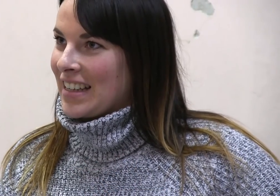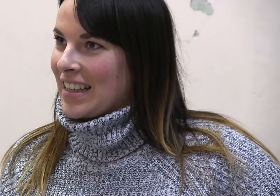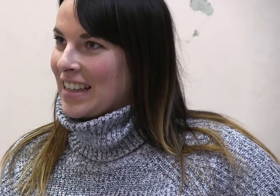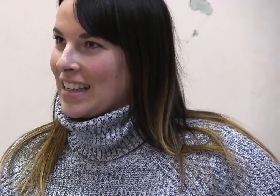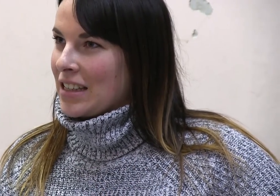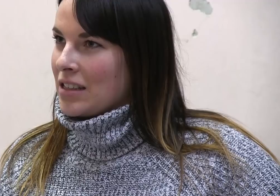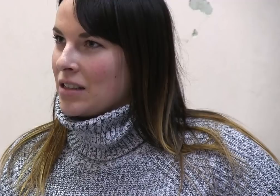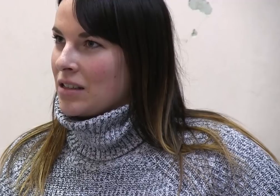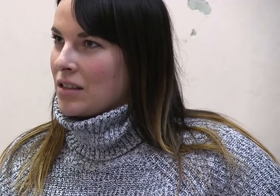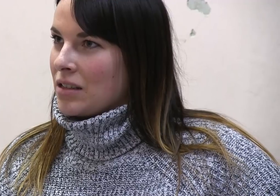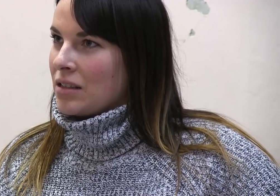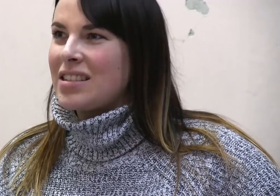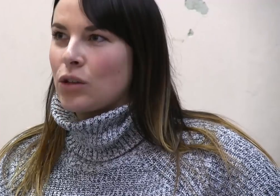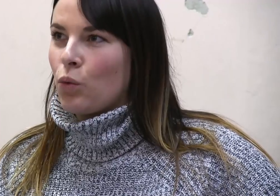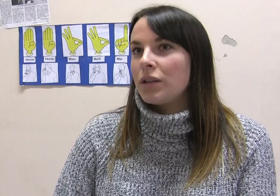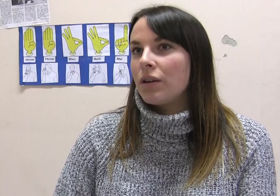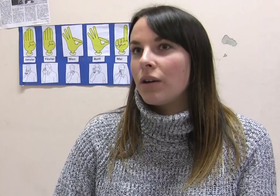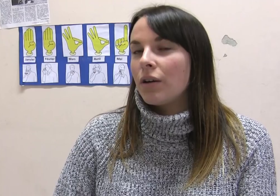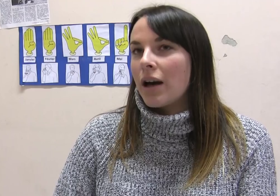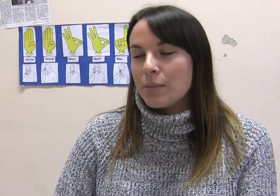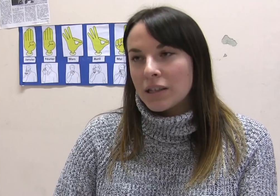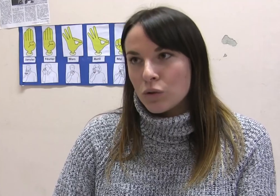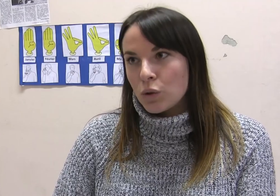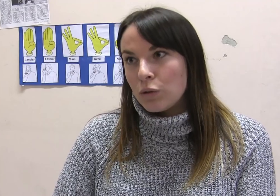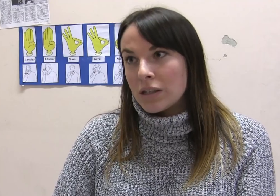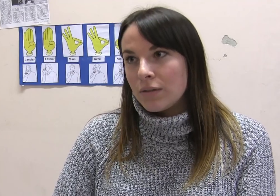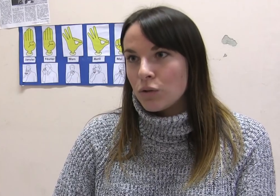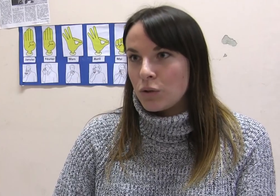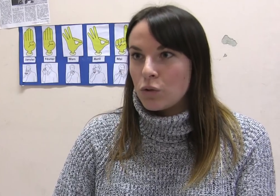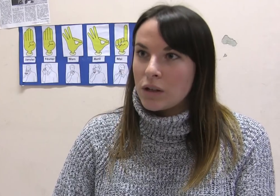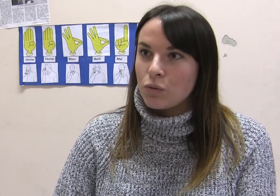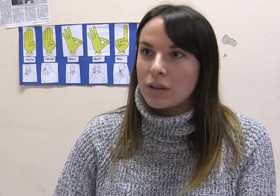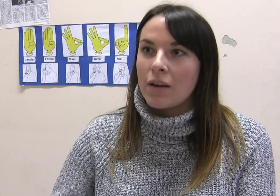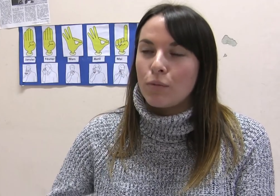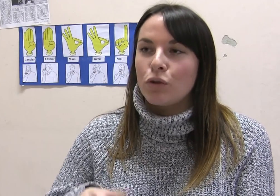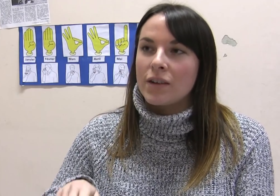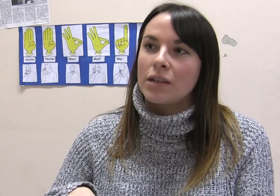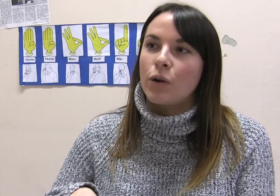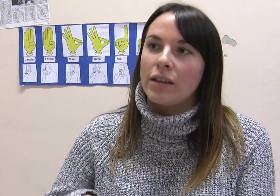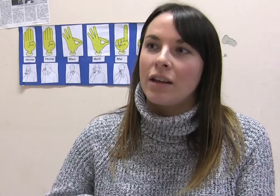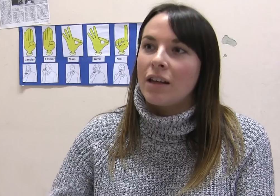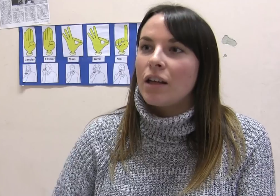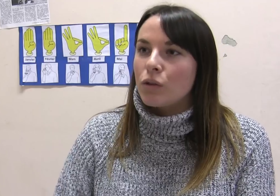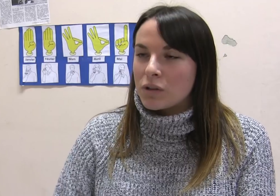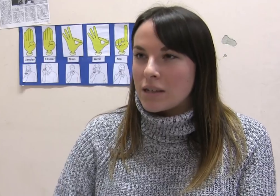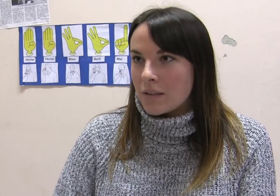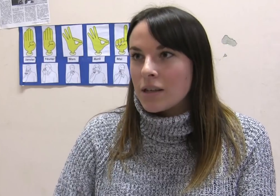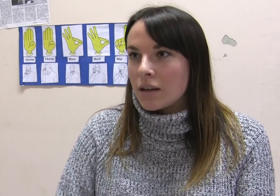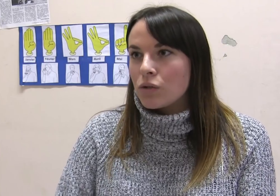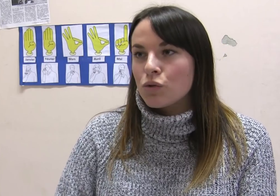Mathilde, professionnellement notamment. Je suis animatrice socio-éducative dans une association qui travaille pour l'Université de Lorraine. C'est le service d'intégration